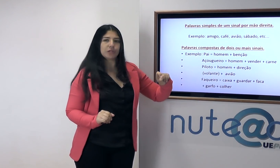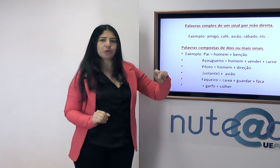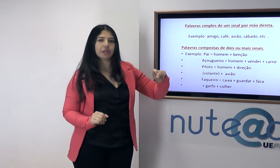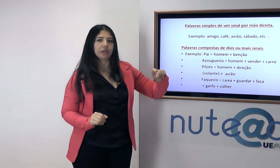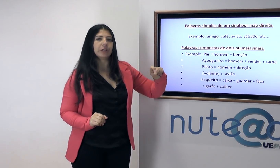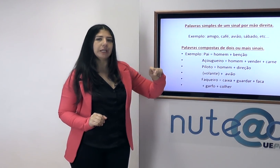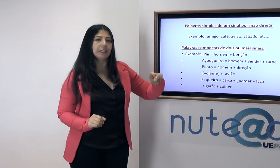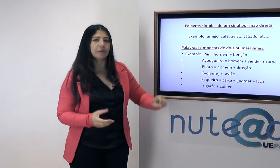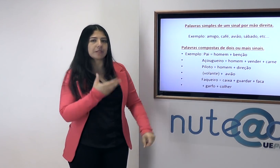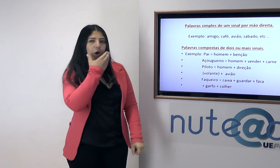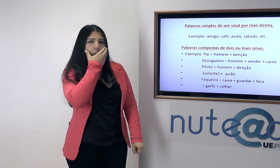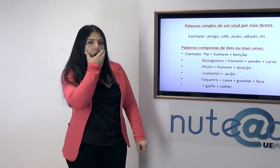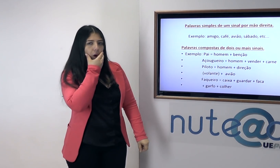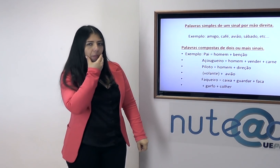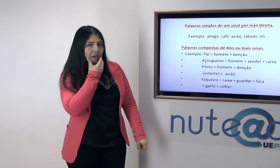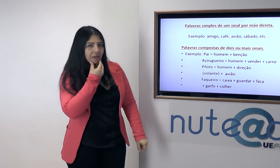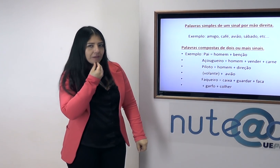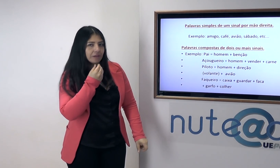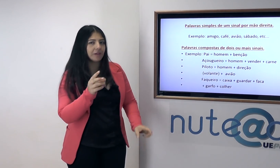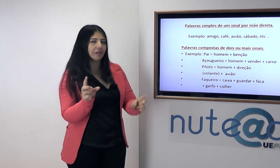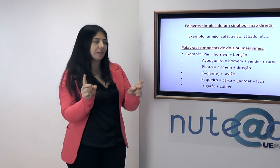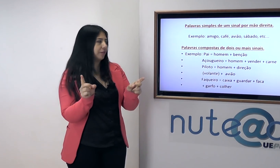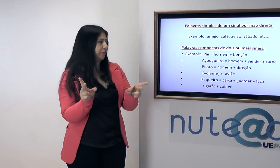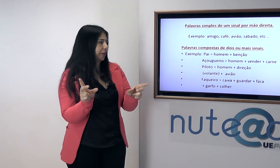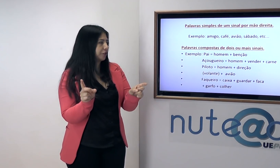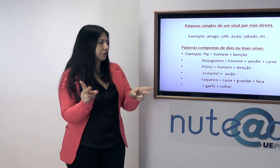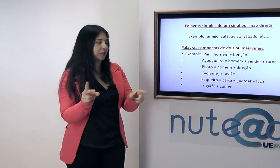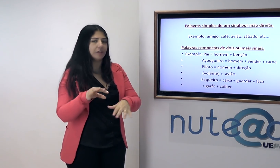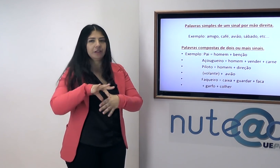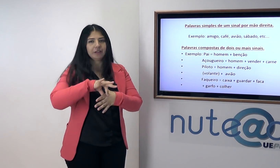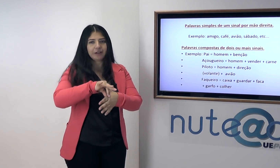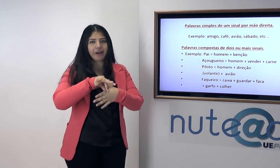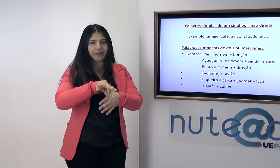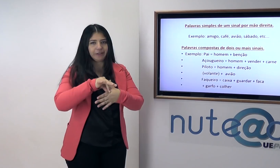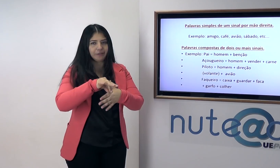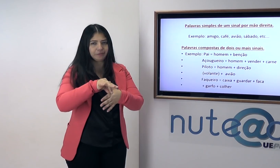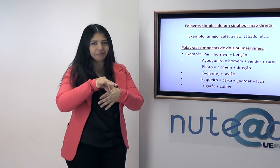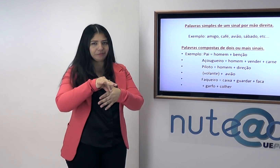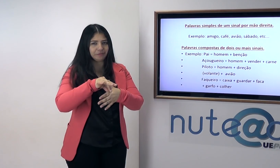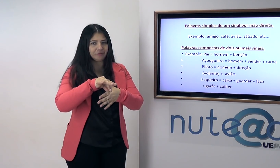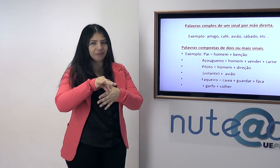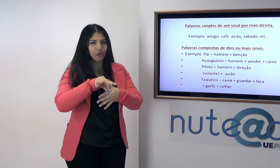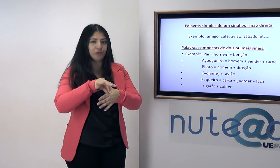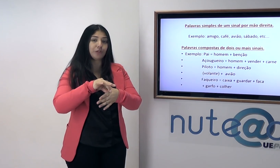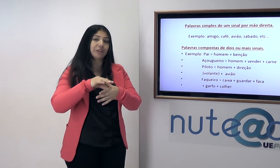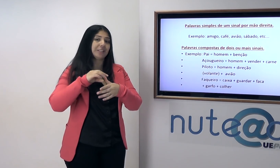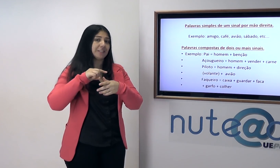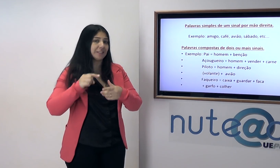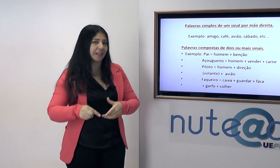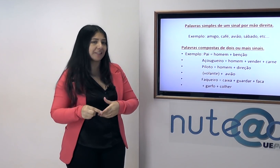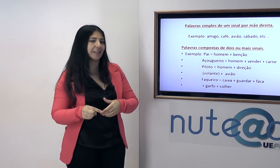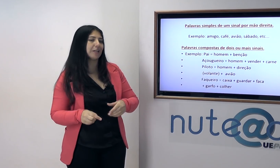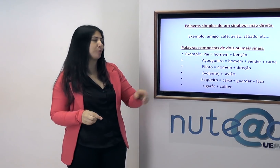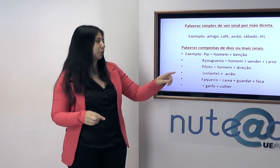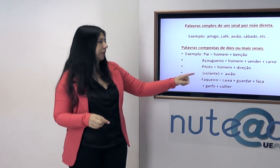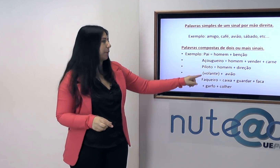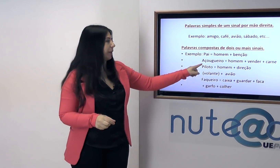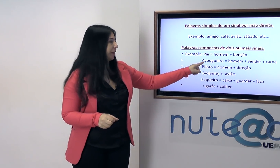açougueiro? Em Libras é o homem que vende carne. preciso fazer esses 3 sinais para eu ter a